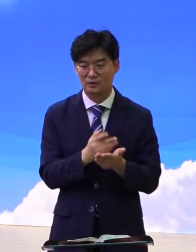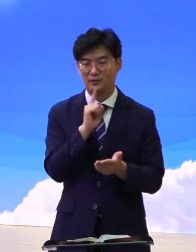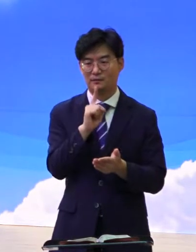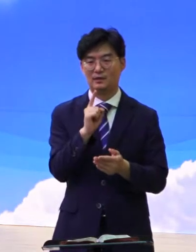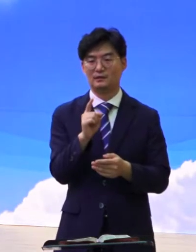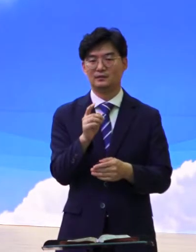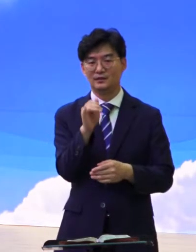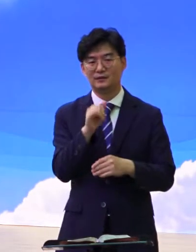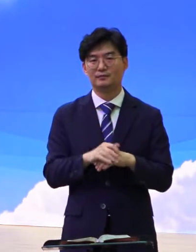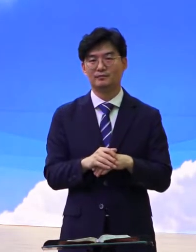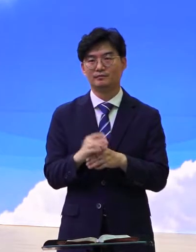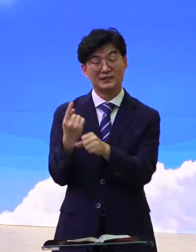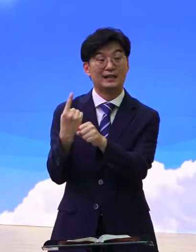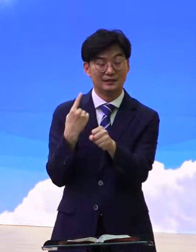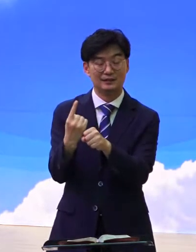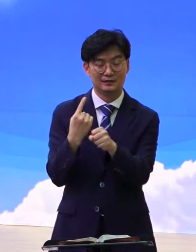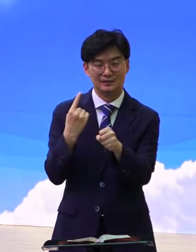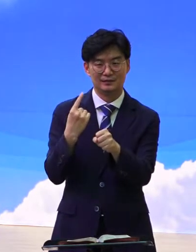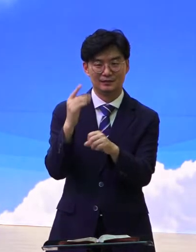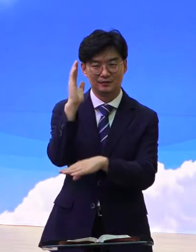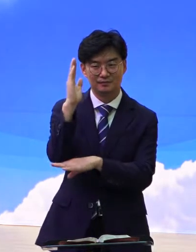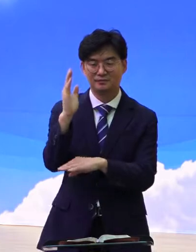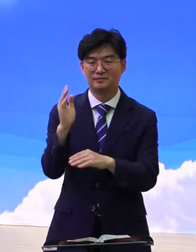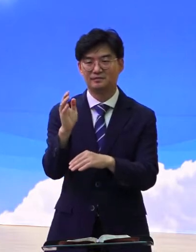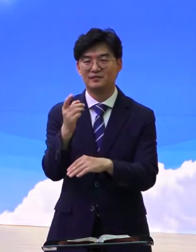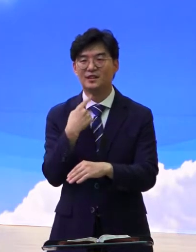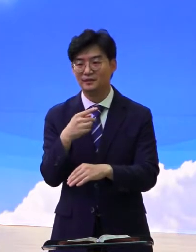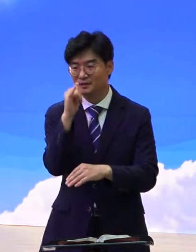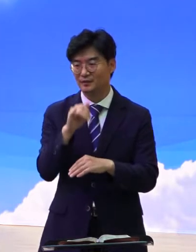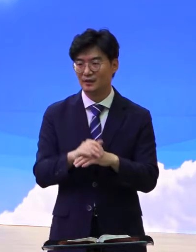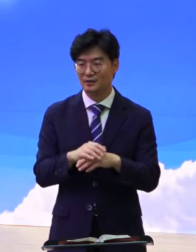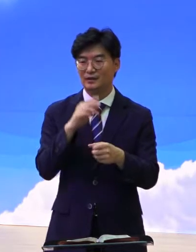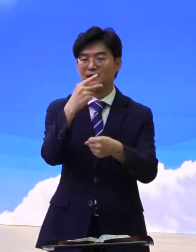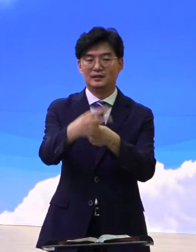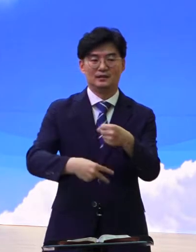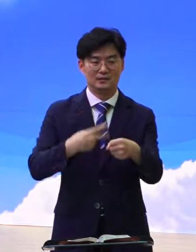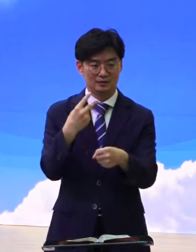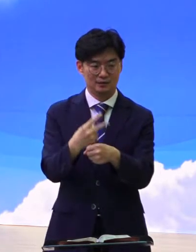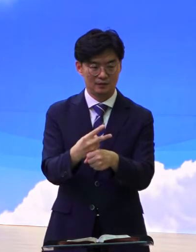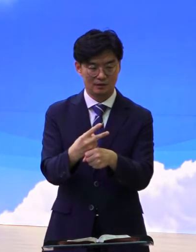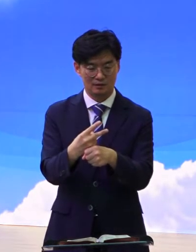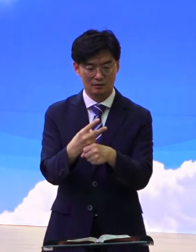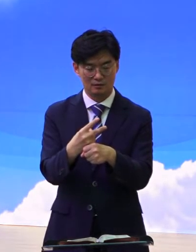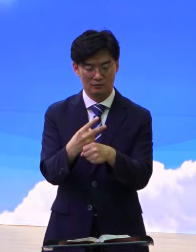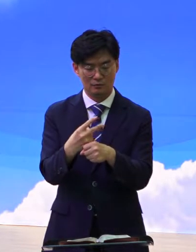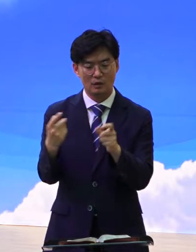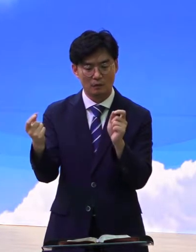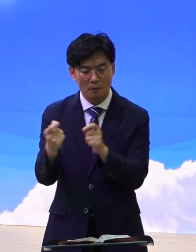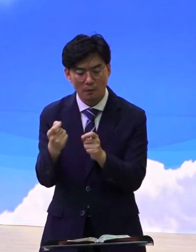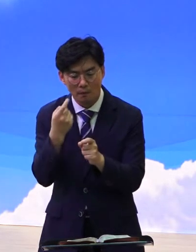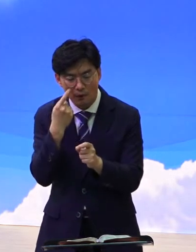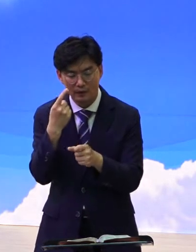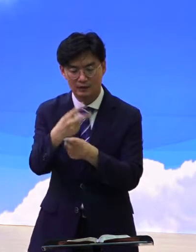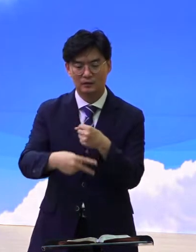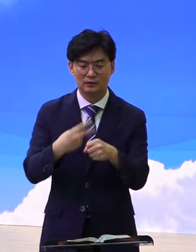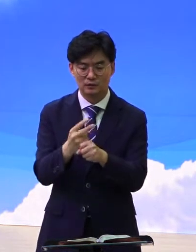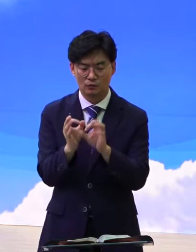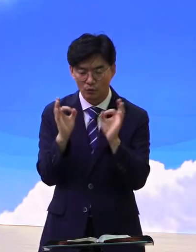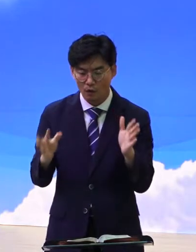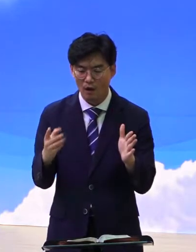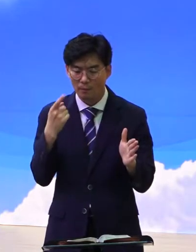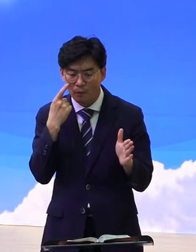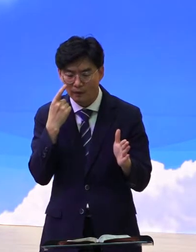그런데 2년여의 시간이 지나오면서 우리의 신앙은 많이 나태해졌습니다.